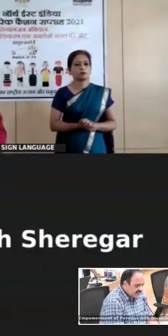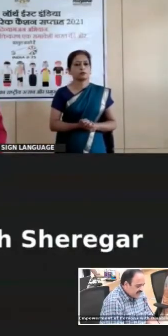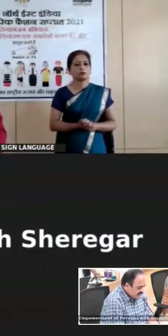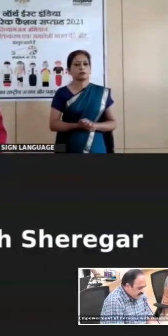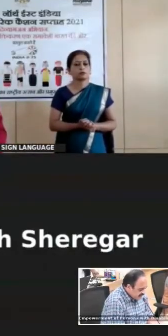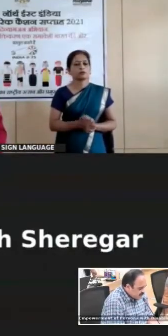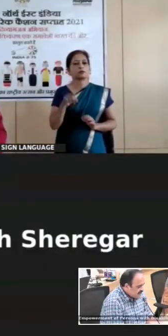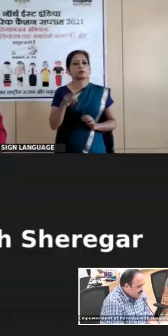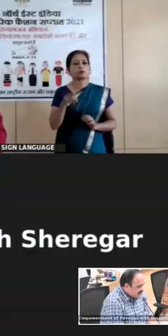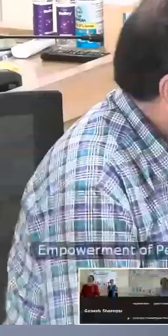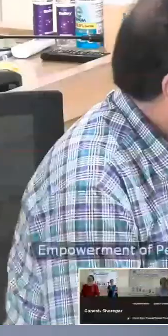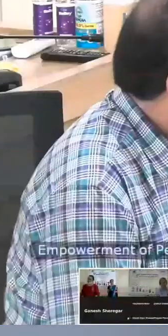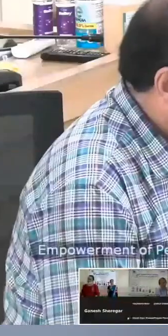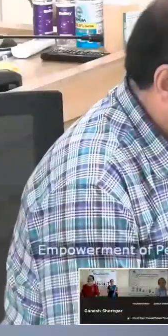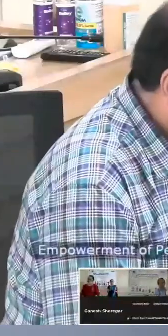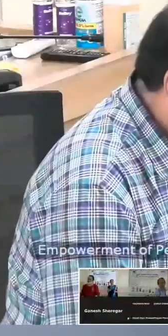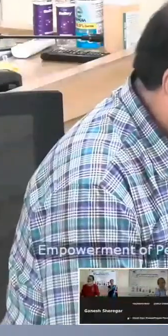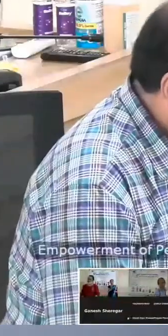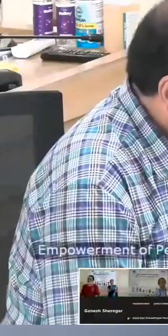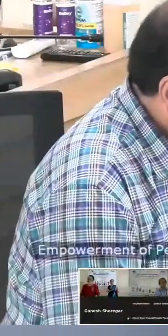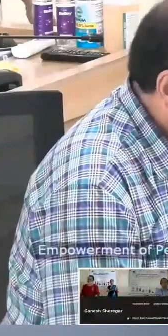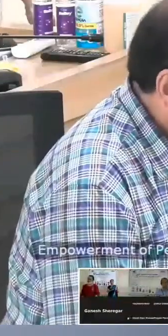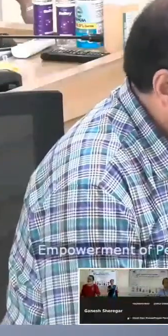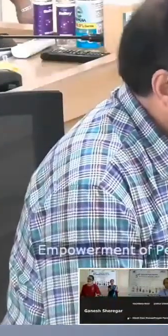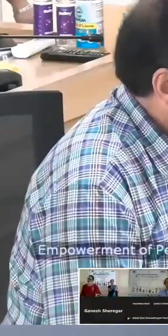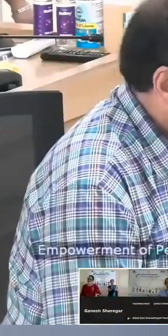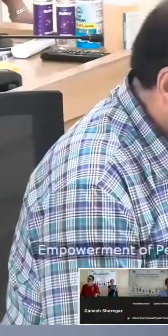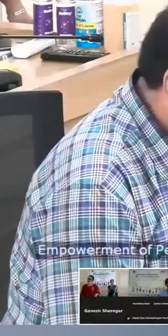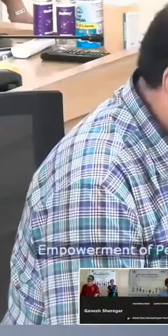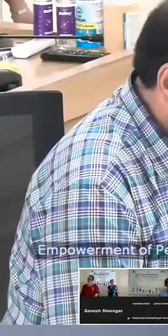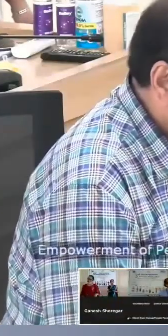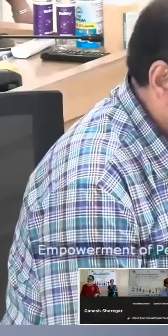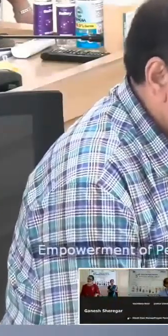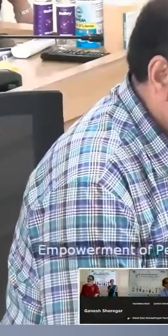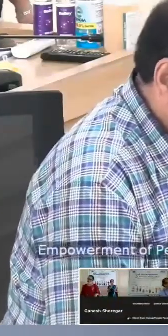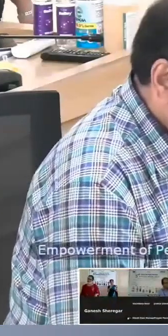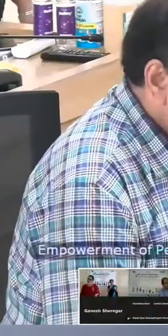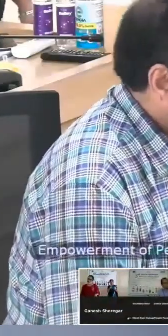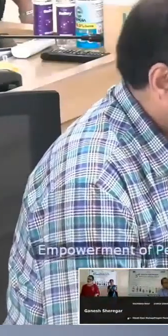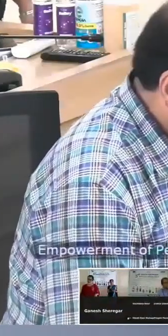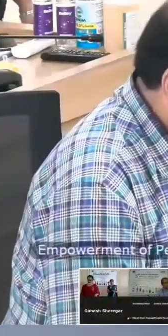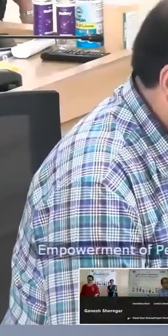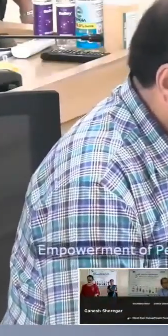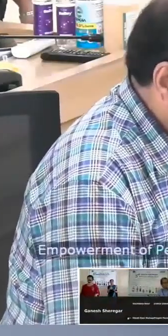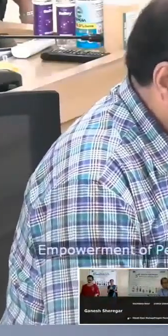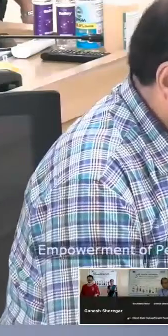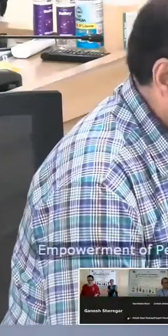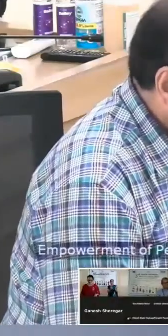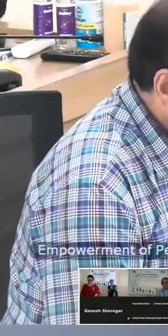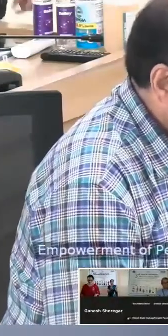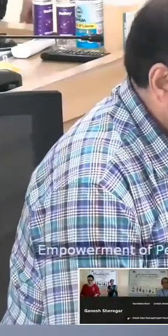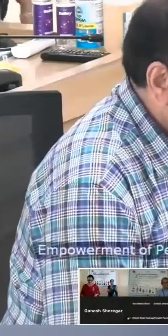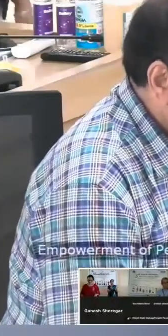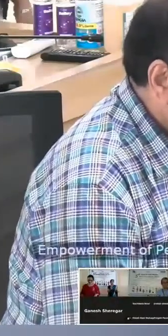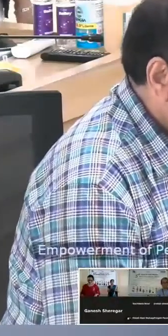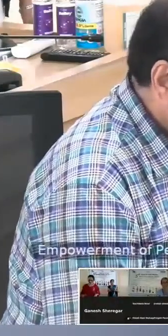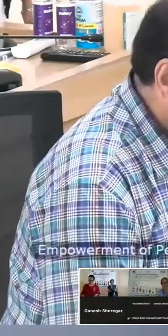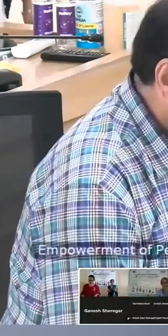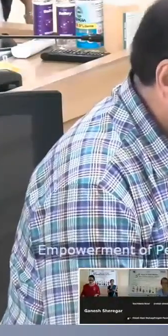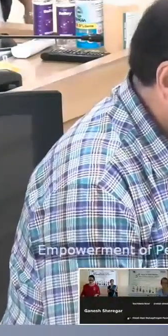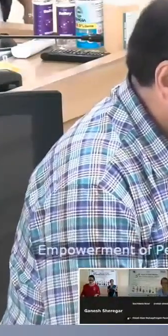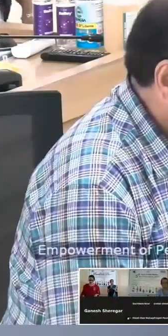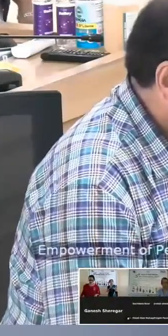माननीय राज्य मंत्री श्री नारायण स्वामी जी, माननीय सचिव महोदया अंजलि भावड़ा जी, मेरे संयुक्त सचिव श्री प्रबोध सेठ